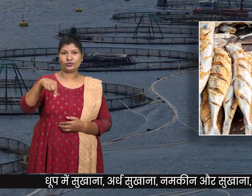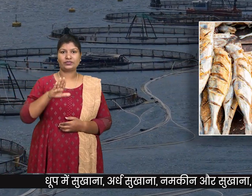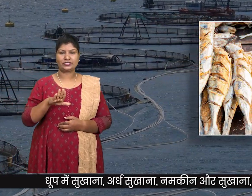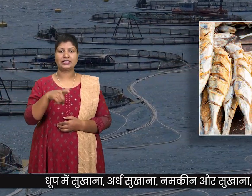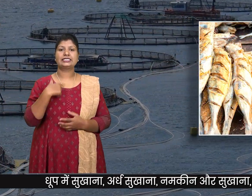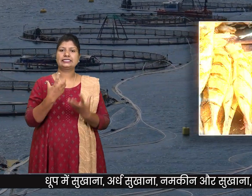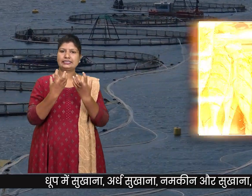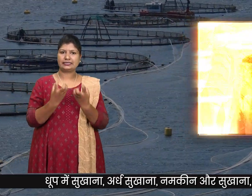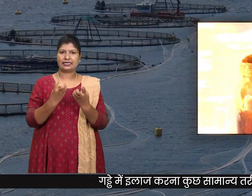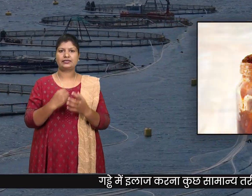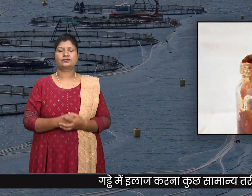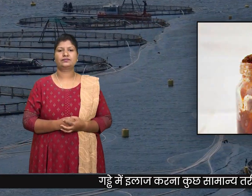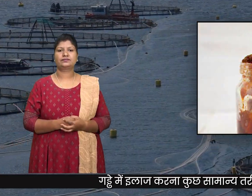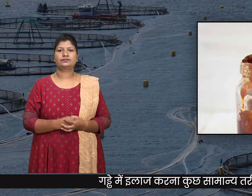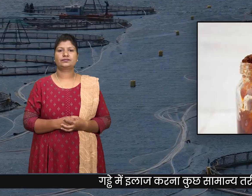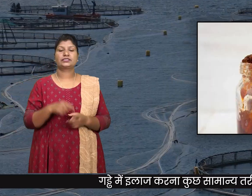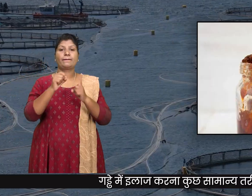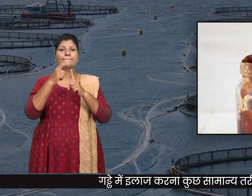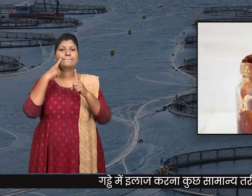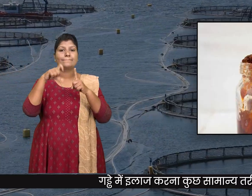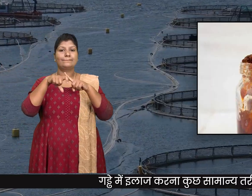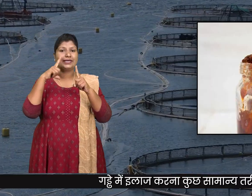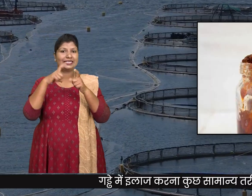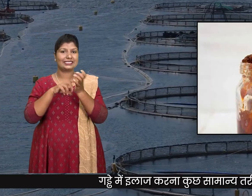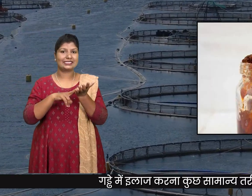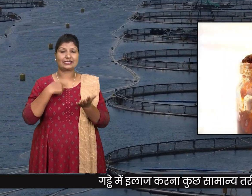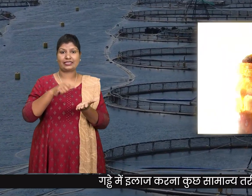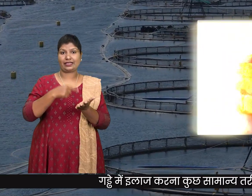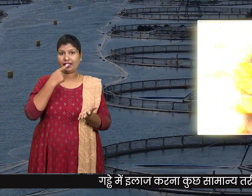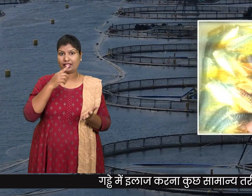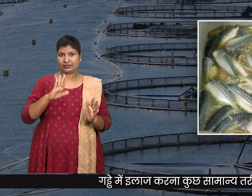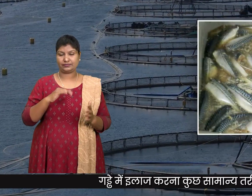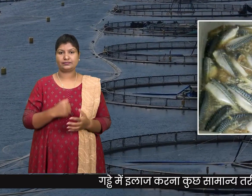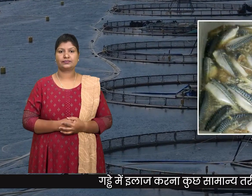और गड्ढे में इलाज करना कुछ सामान्य तरीके हैं।